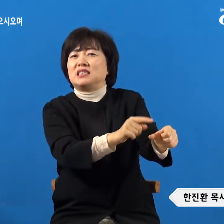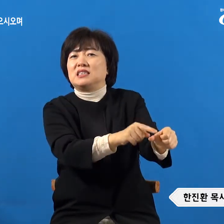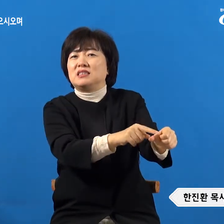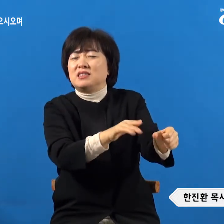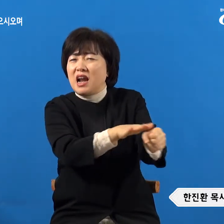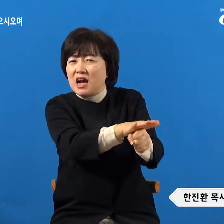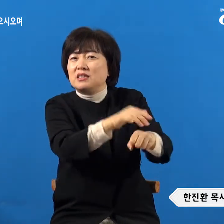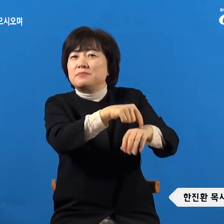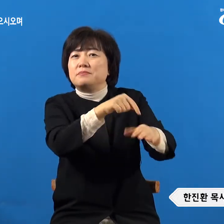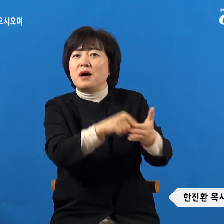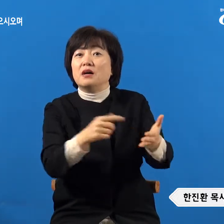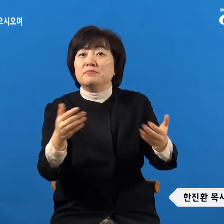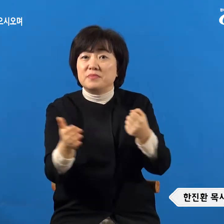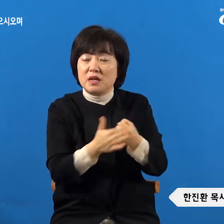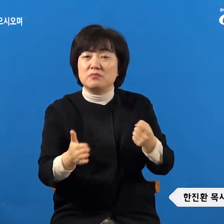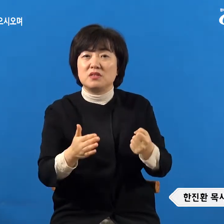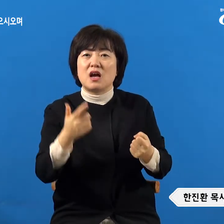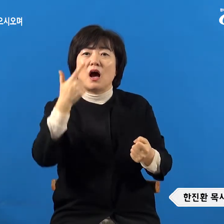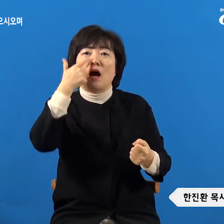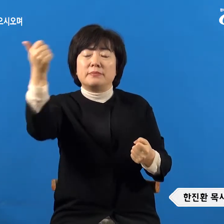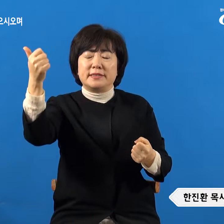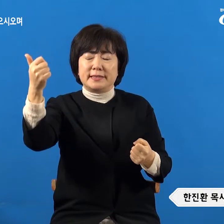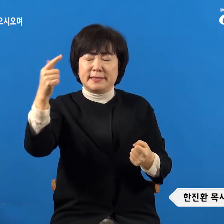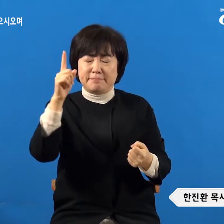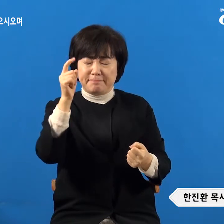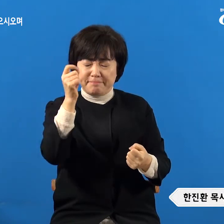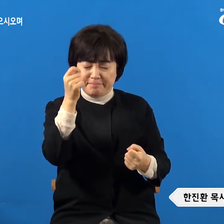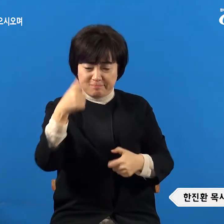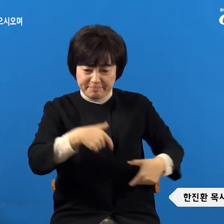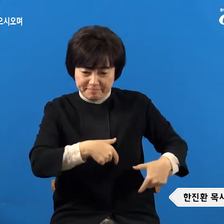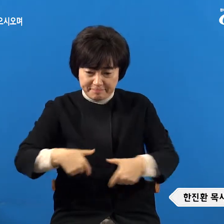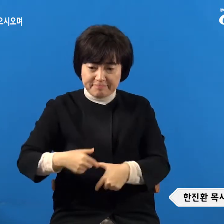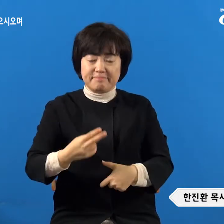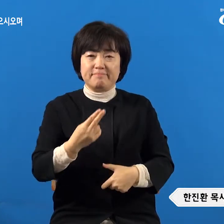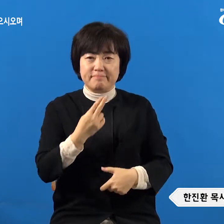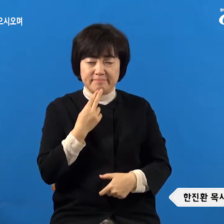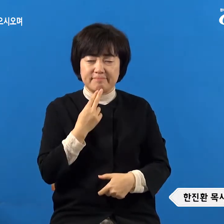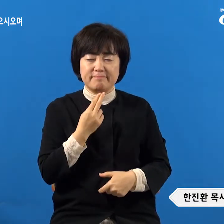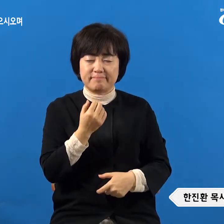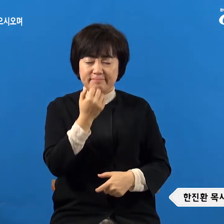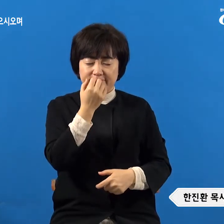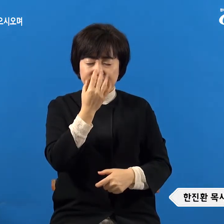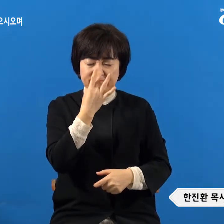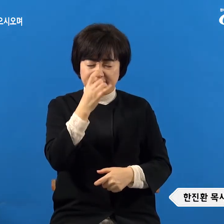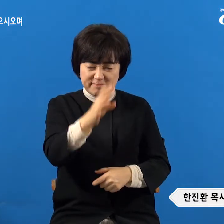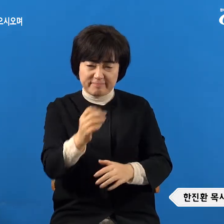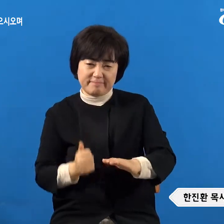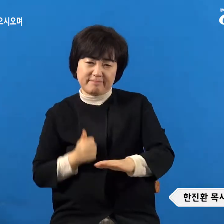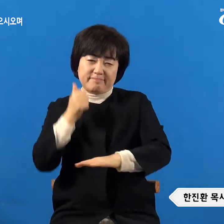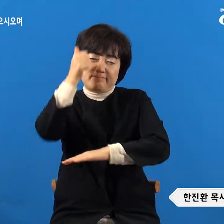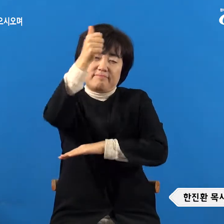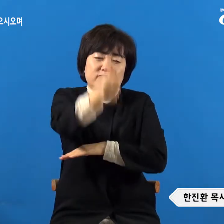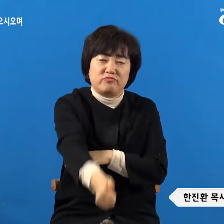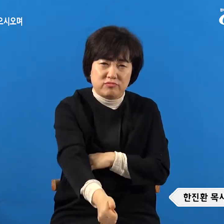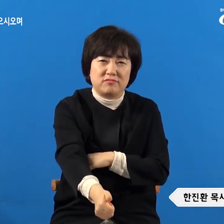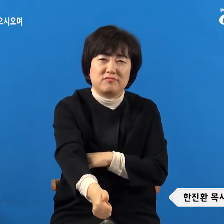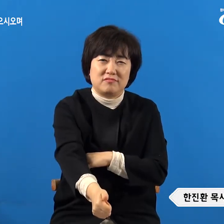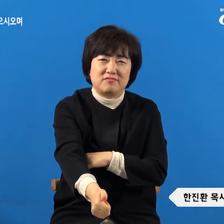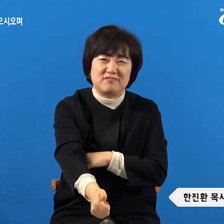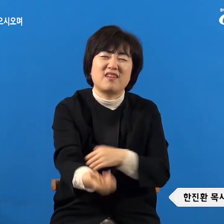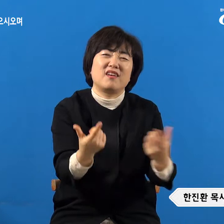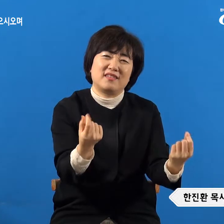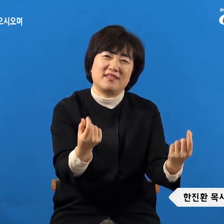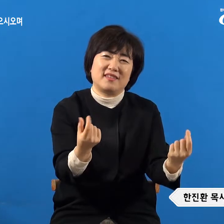가슴 속에 있었기 때문에 그 아빠는 조금도 망설이지 않고 바닷속으로 뛰어들었습니다.